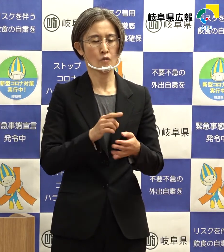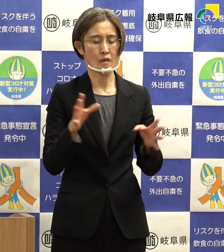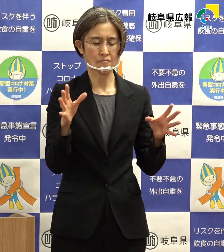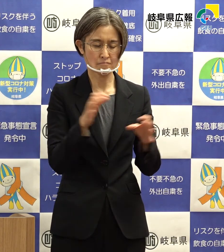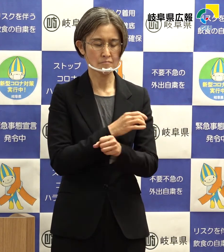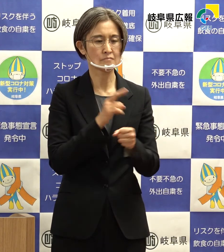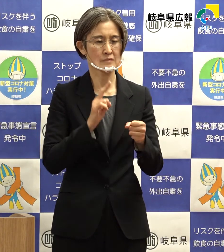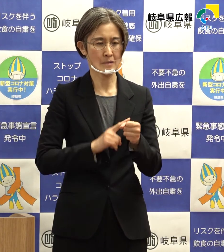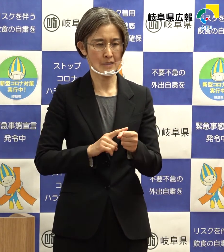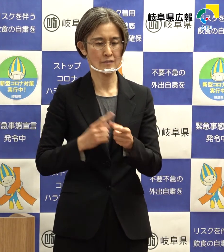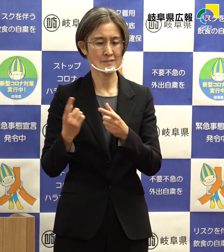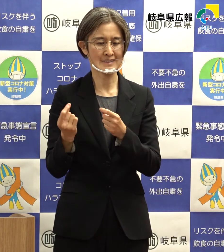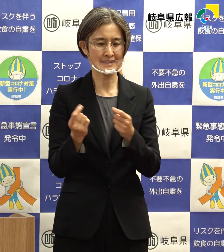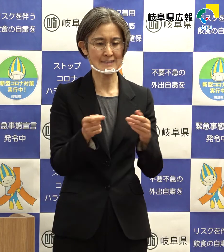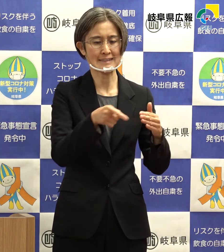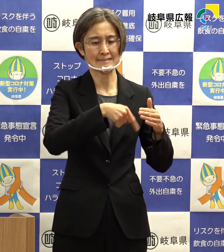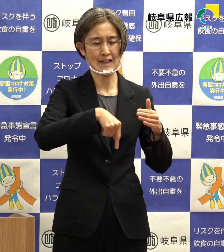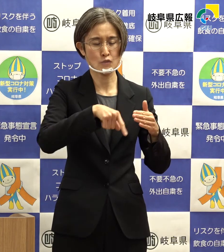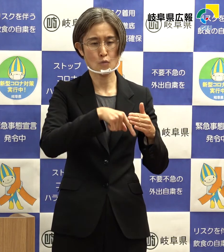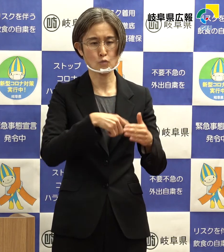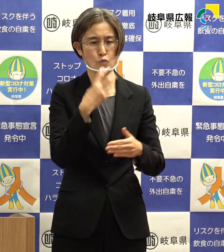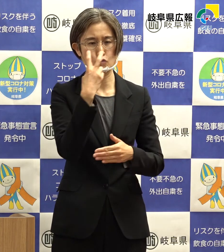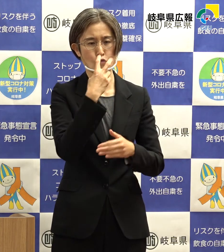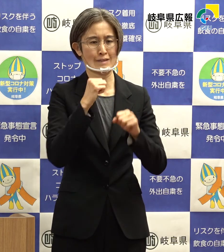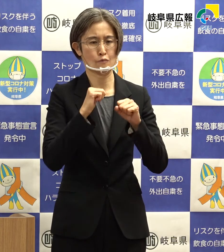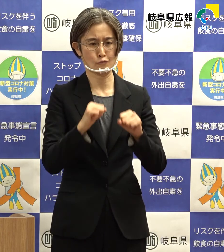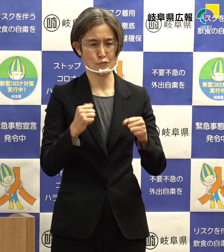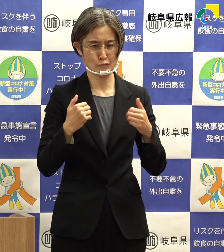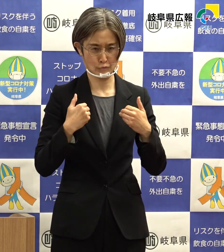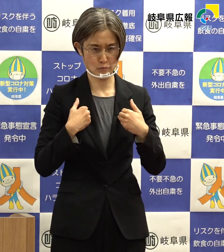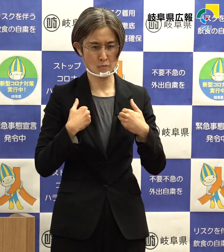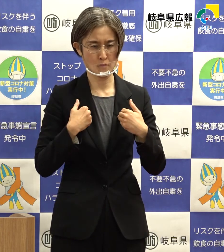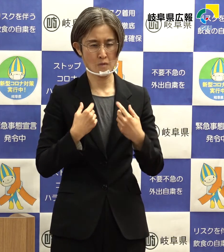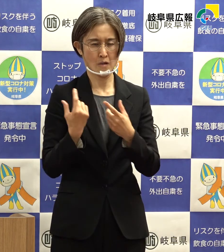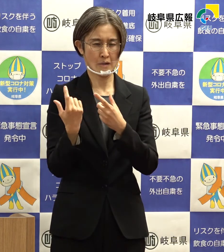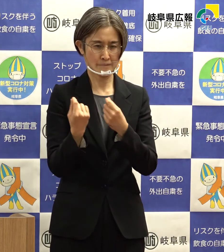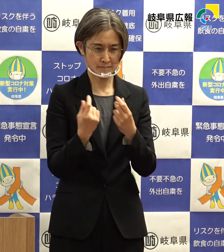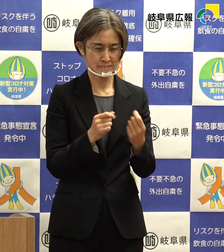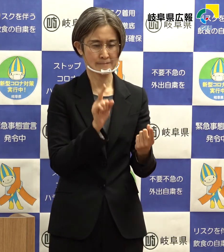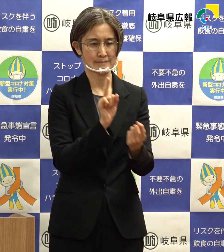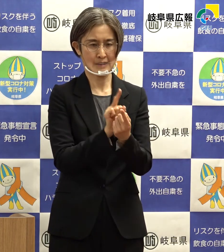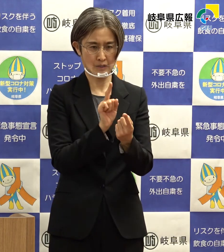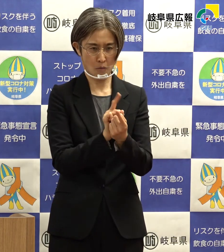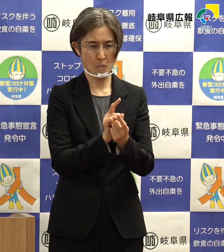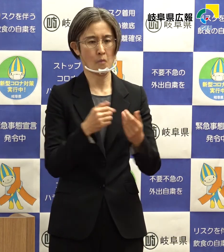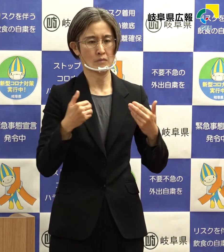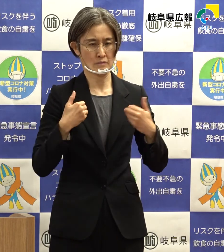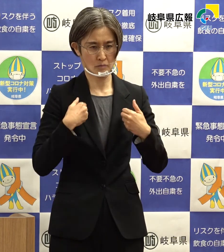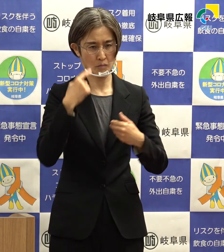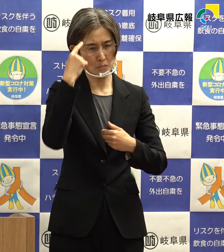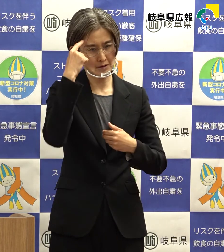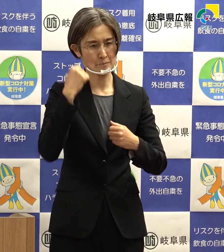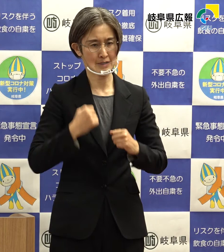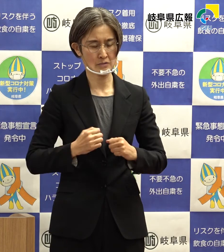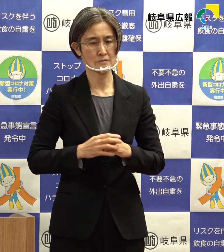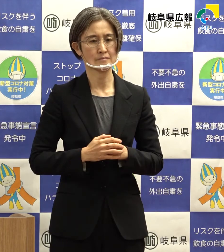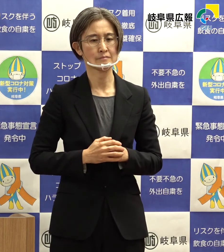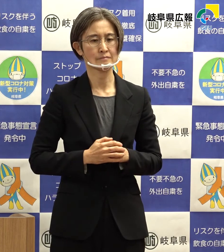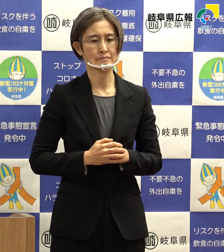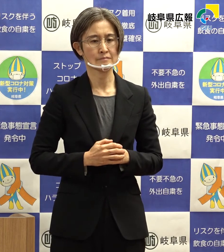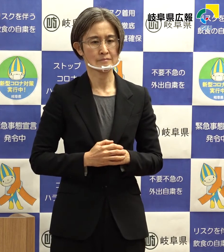とした内容のですね、調査とそれから対処をしなきゃいけないというふうに思っております。 最